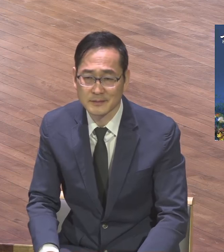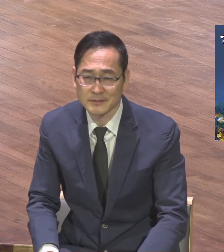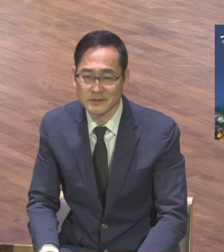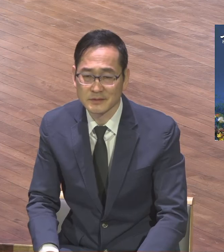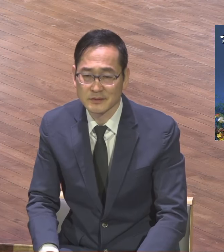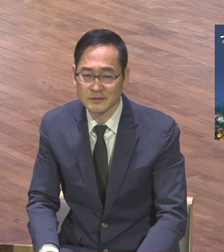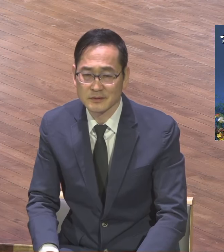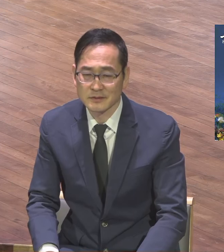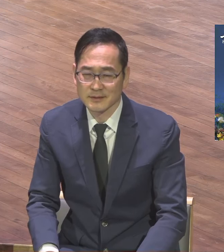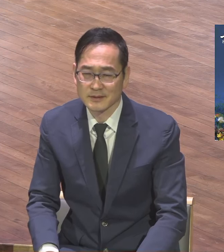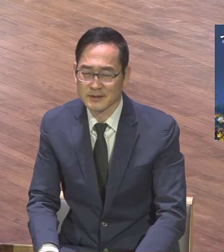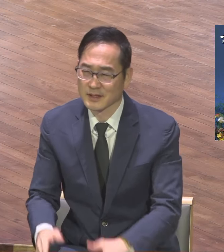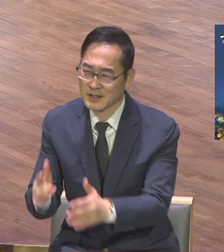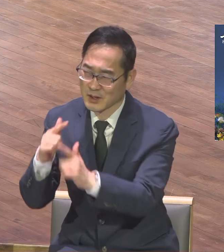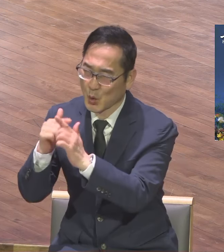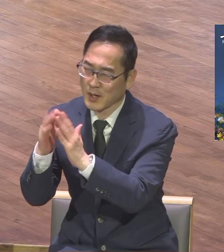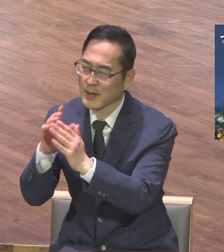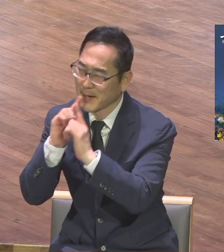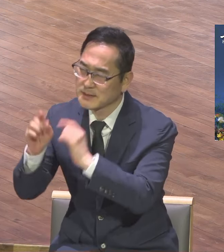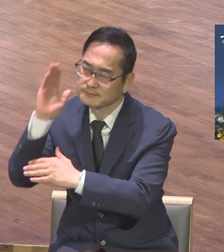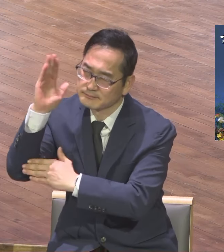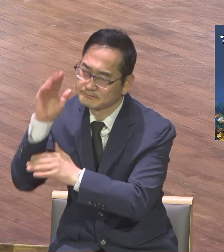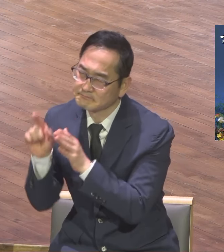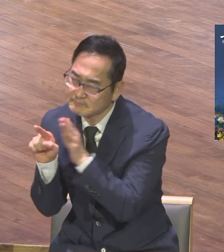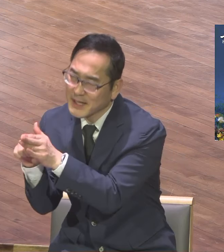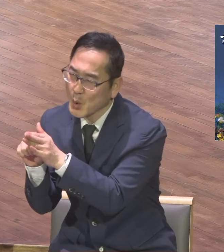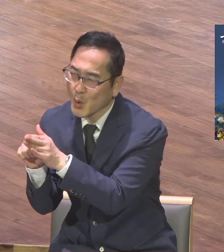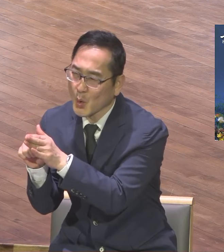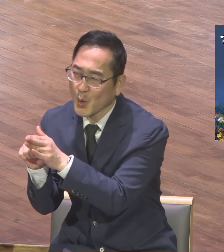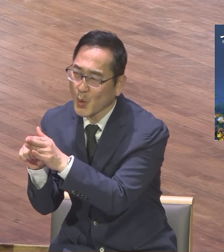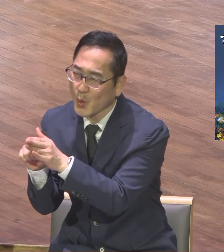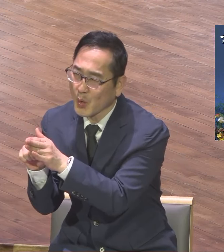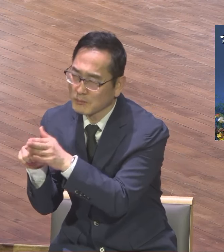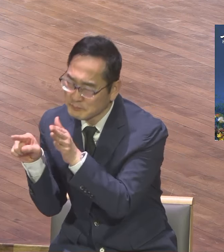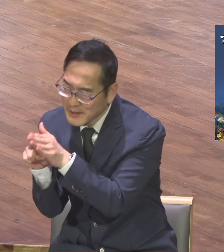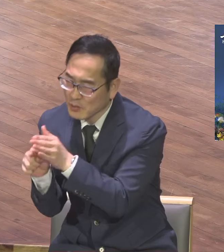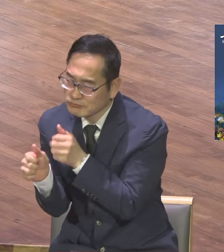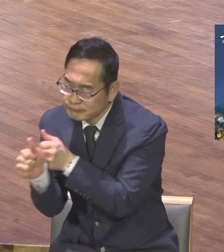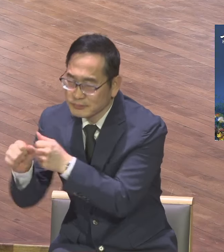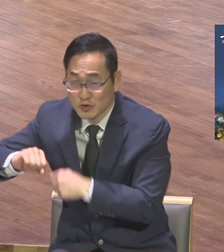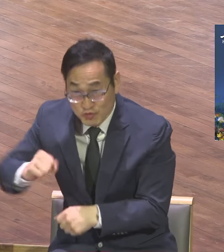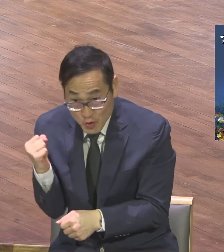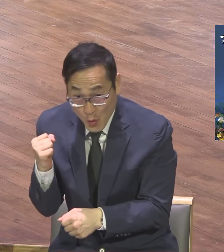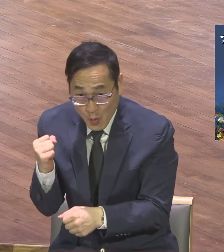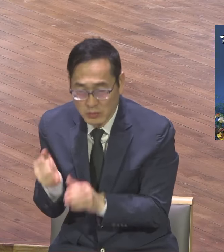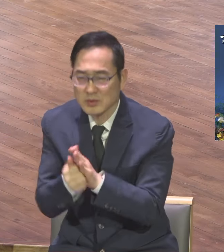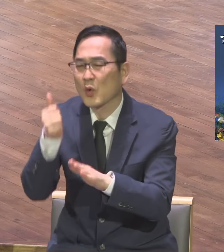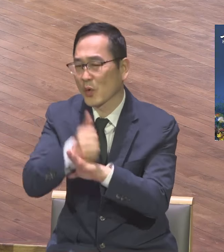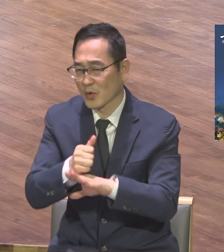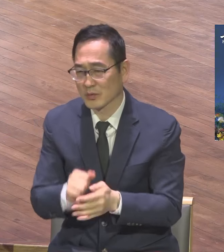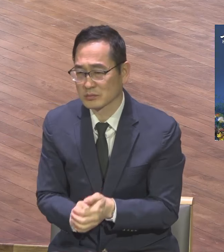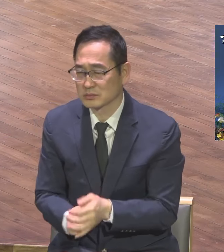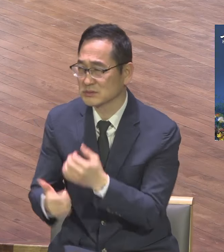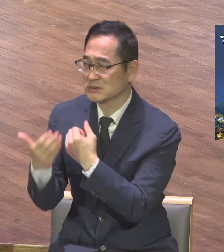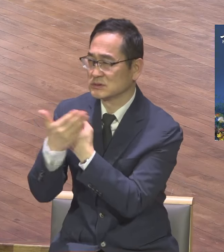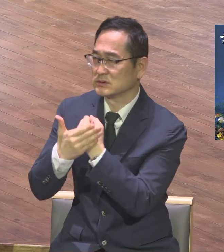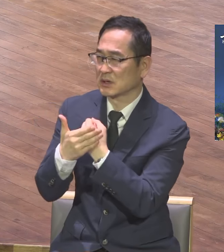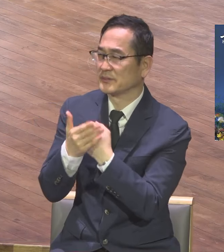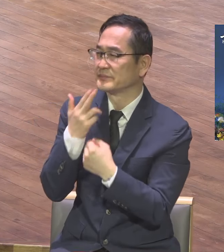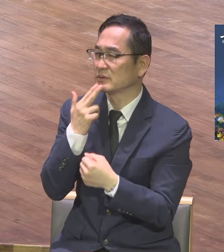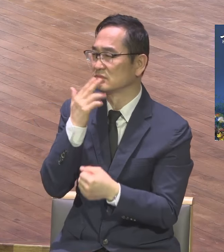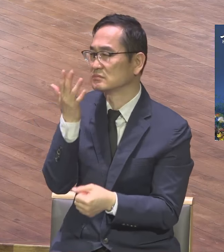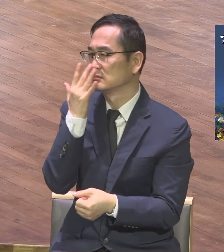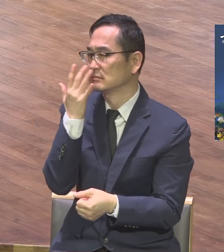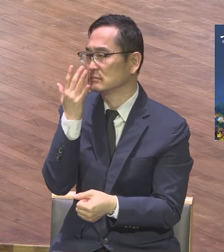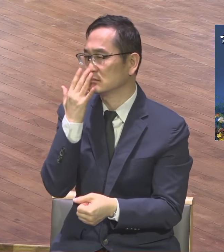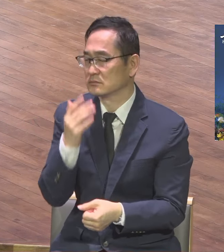강단을 믿고 강단에 전해지는 말씀을 믿고 살아야 성공하지. 은혜를 못 받는데 어떻게 살아납니까? 사람 말 듣고